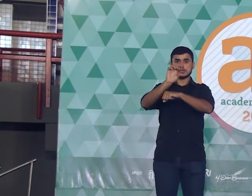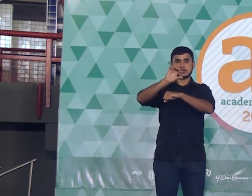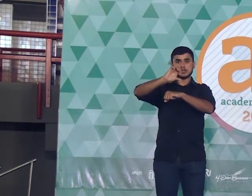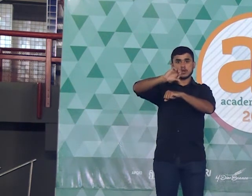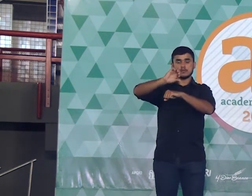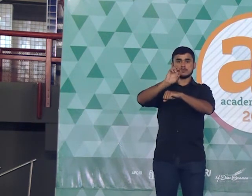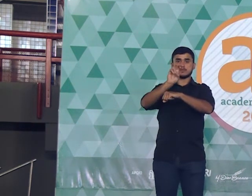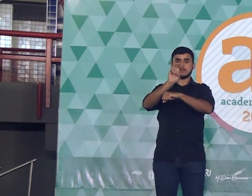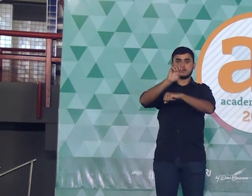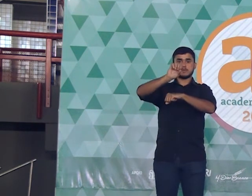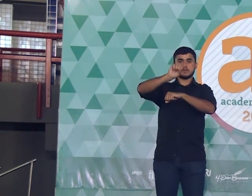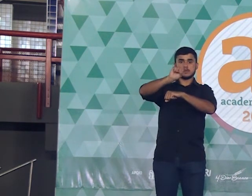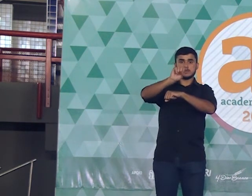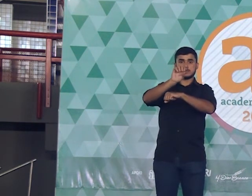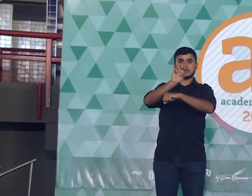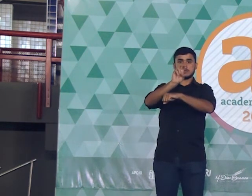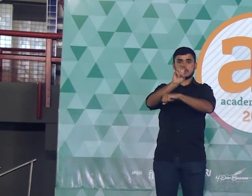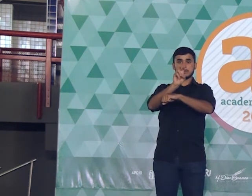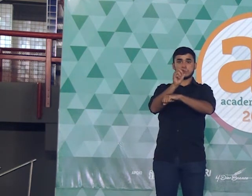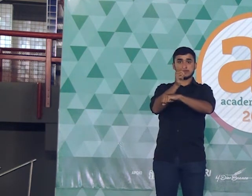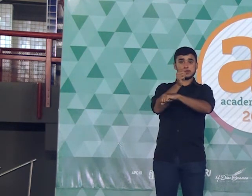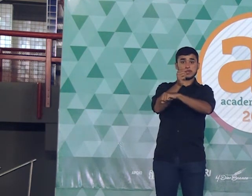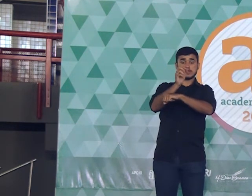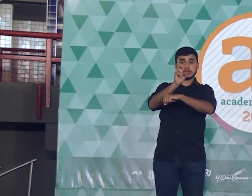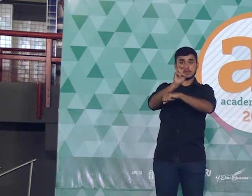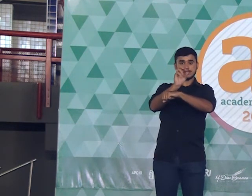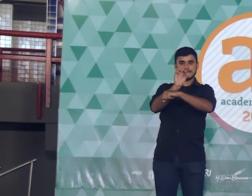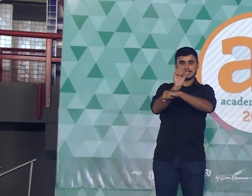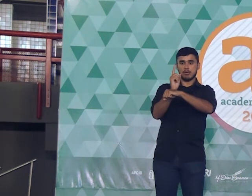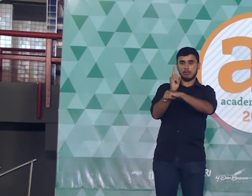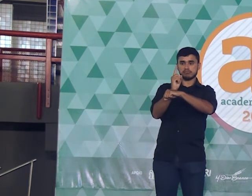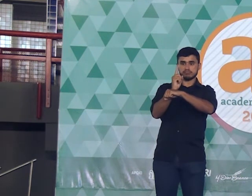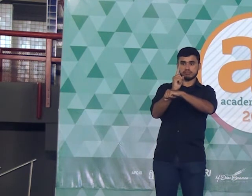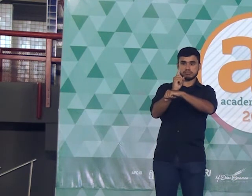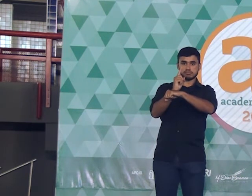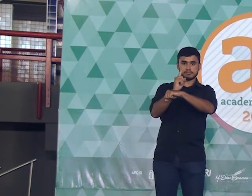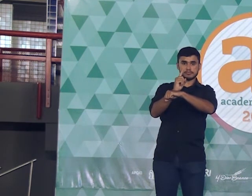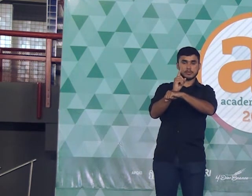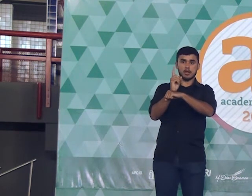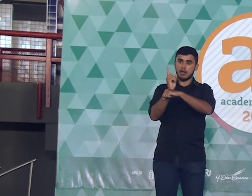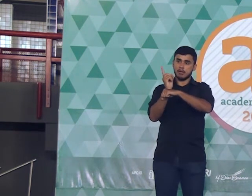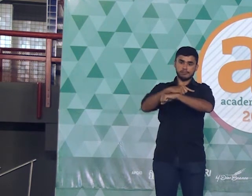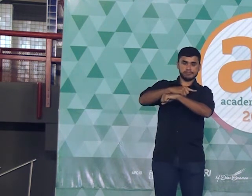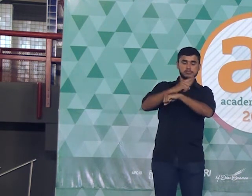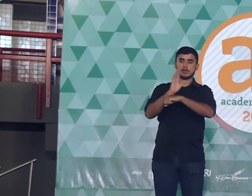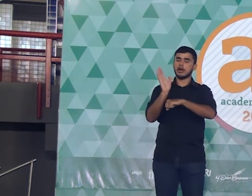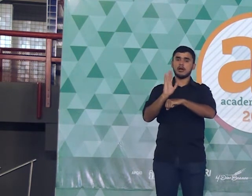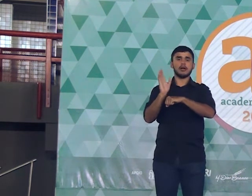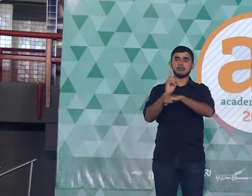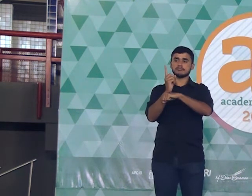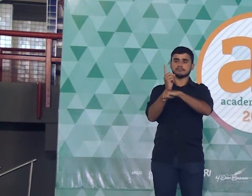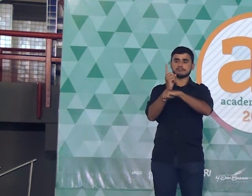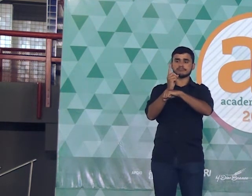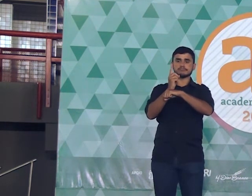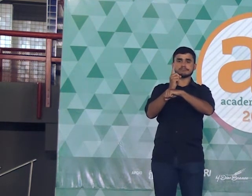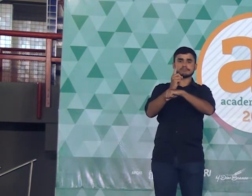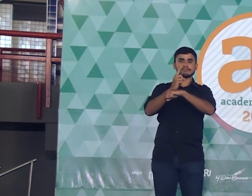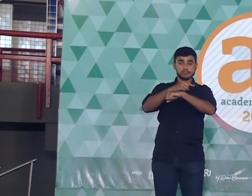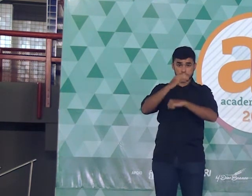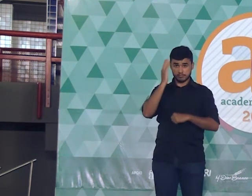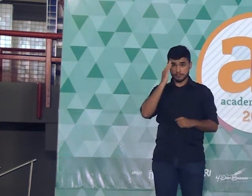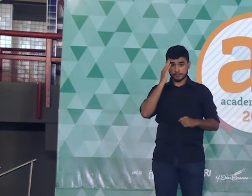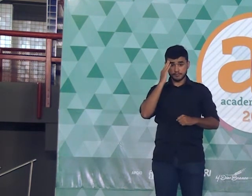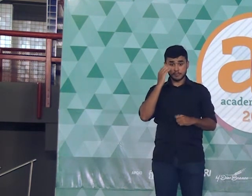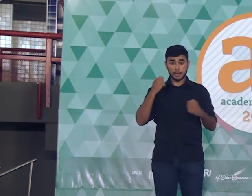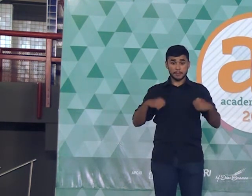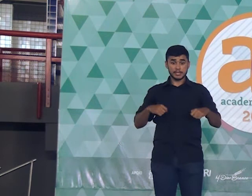vai diminuindo gradativamente. Então, ela não atua de uma vez imediata. Por isso que o gráfico